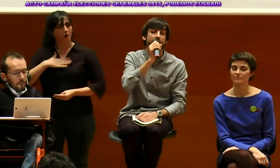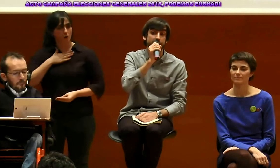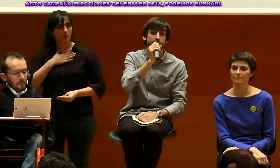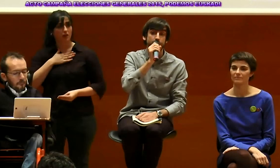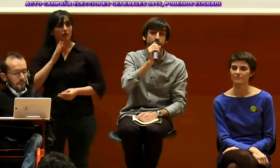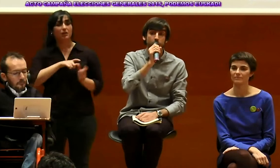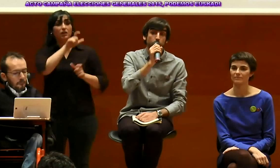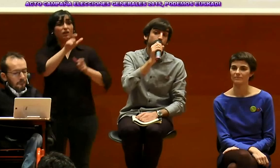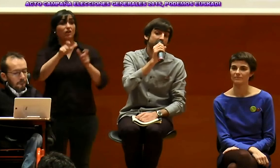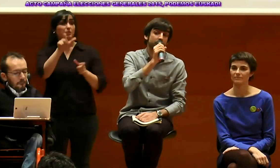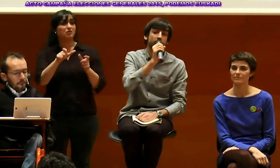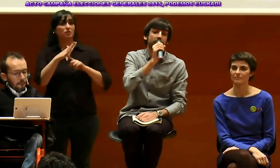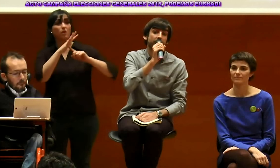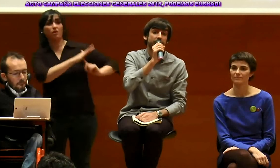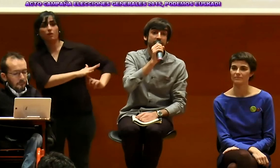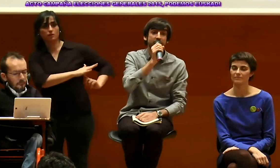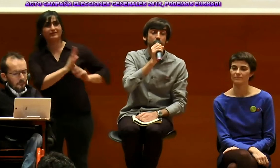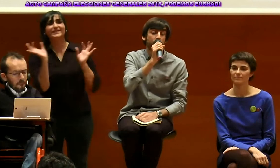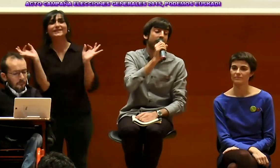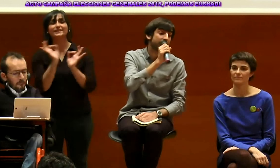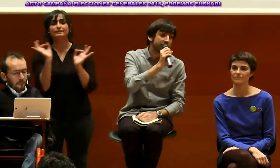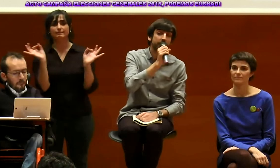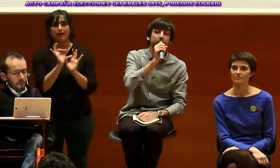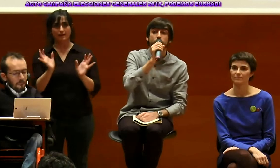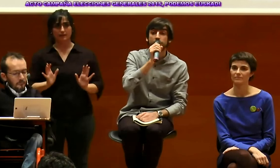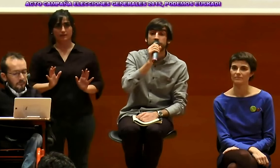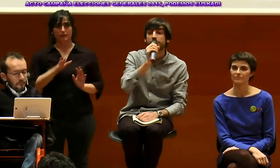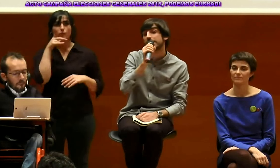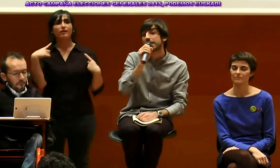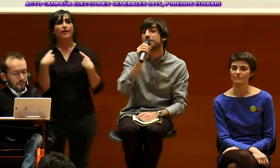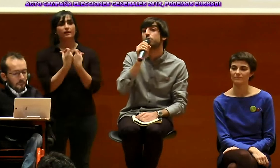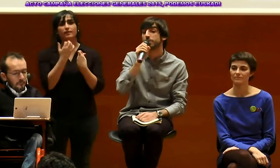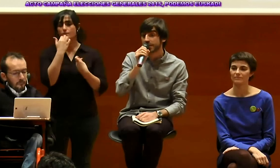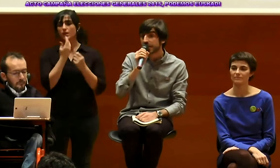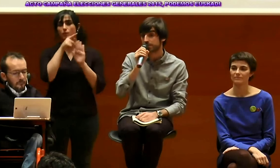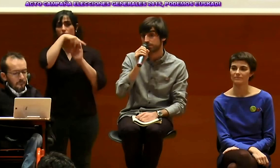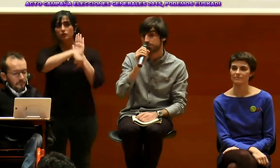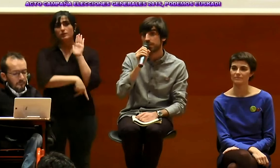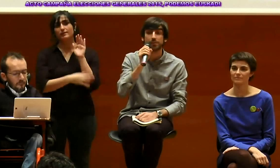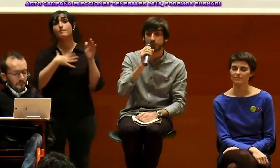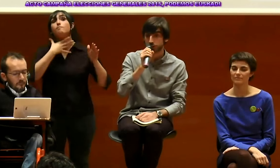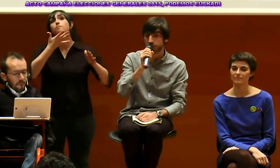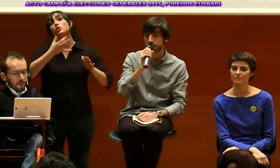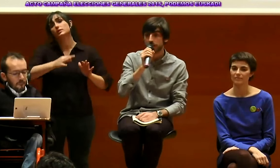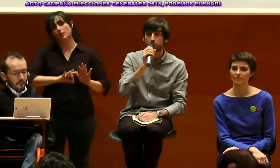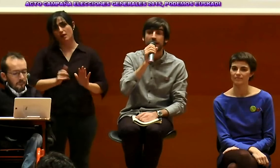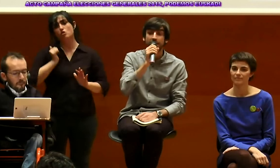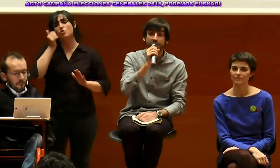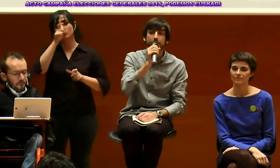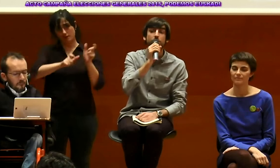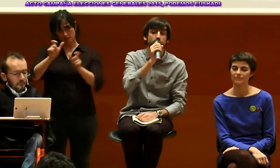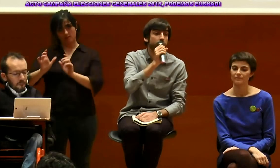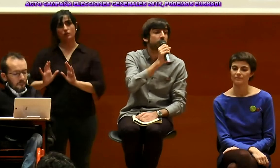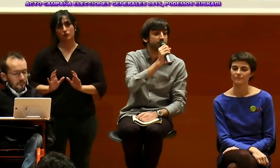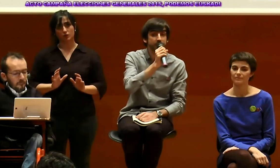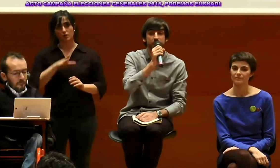nadie atrás. Un país que no deja a nadie atrás porque garantiza las condiciones materiales de posibilidad de las personas, porque garantiza